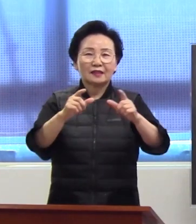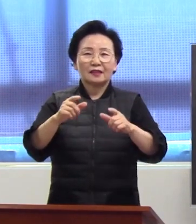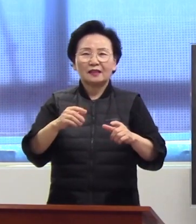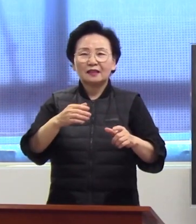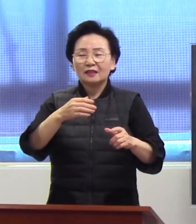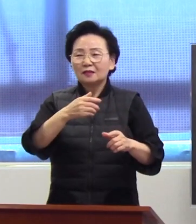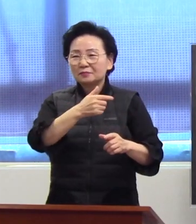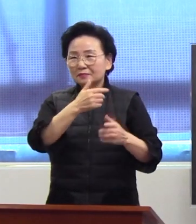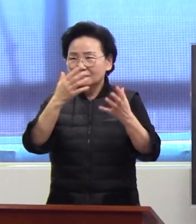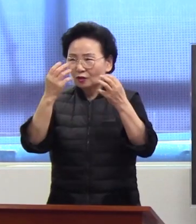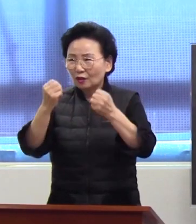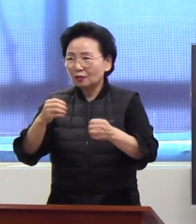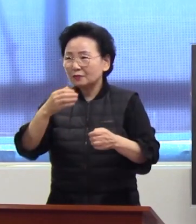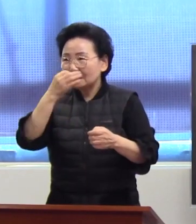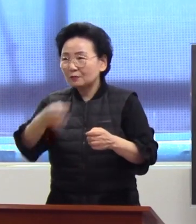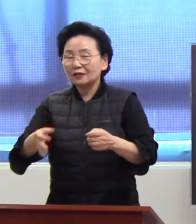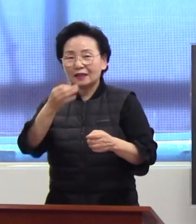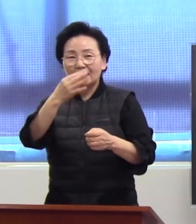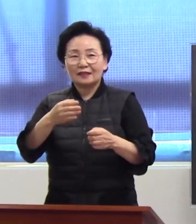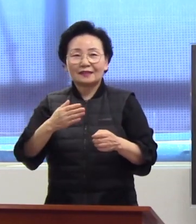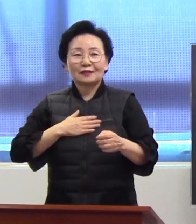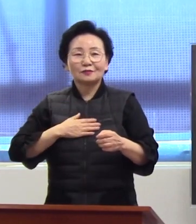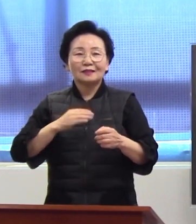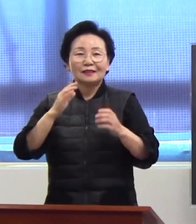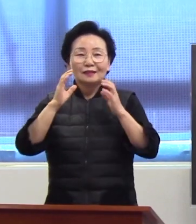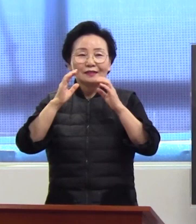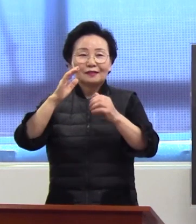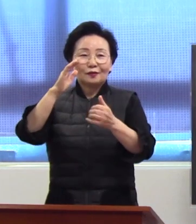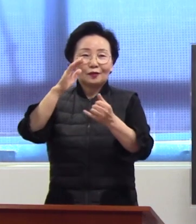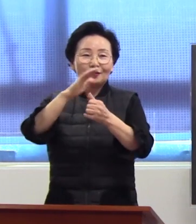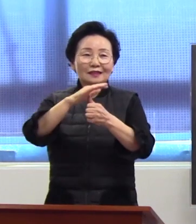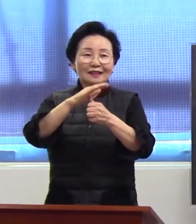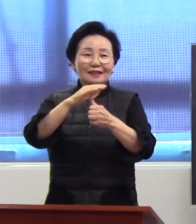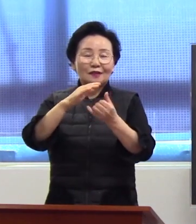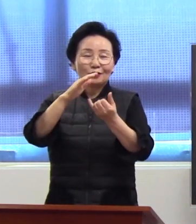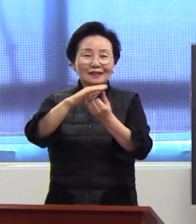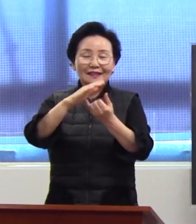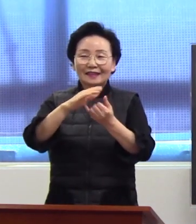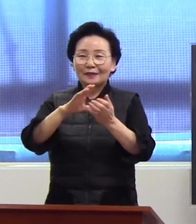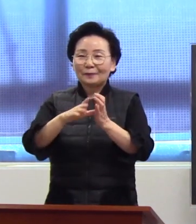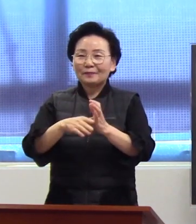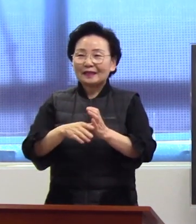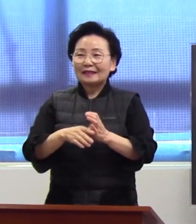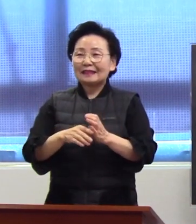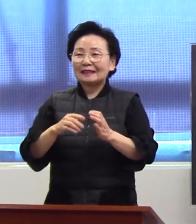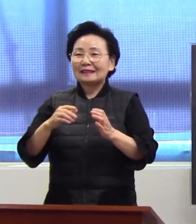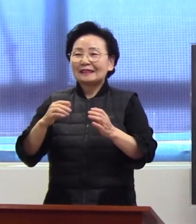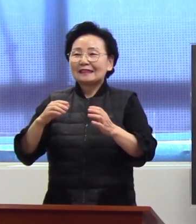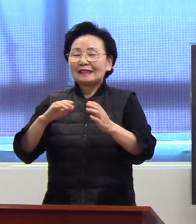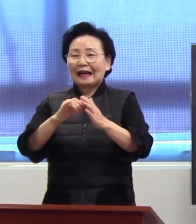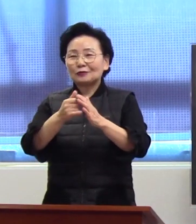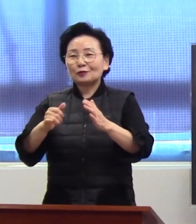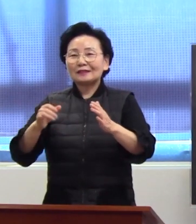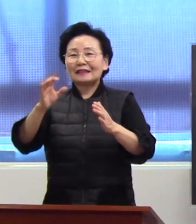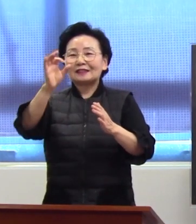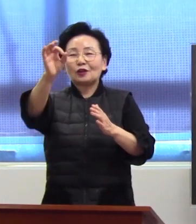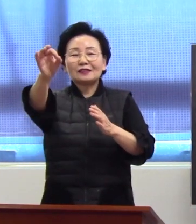게 너무 힘들잖아. 나도 어릴 때 그냥 가족들을 그냥